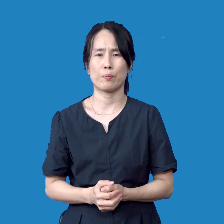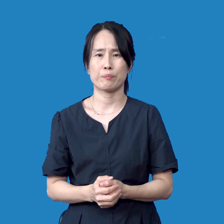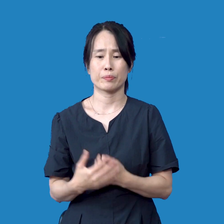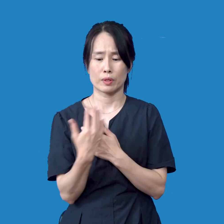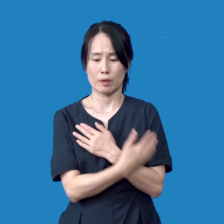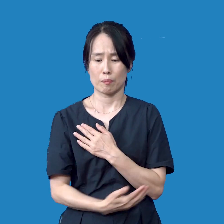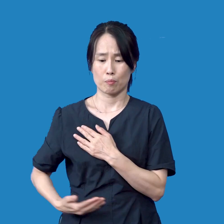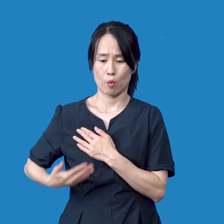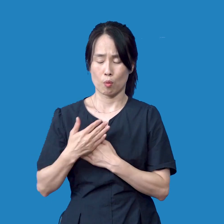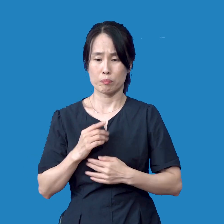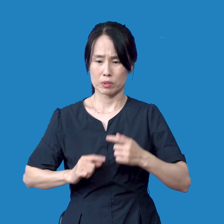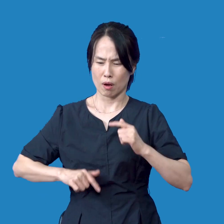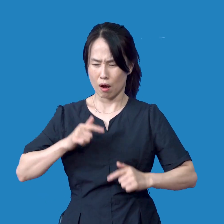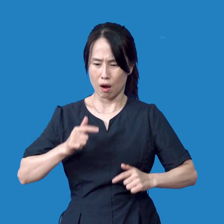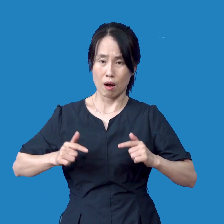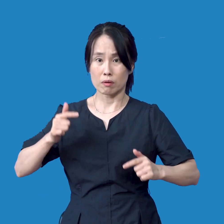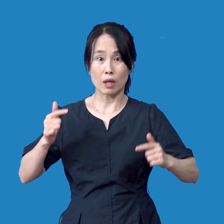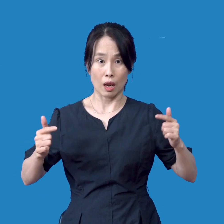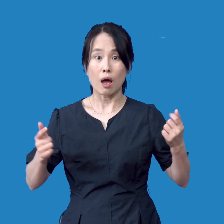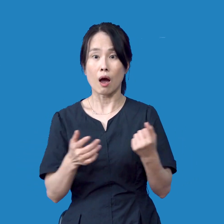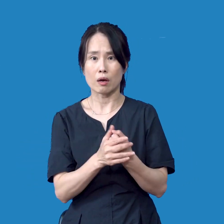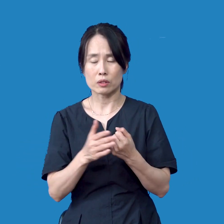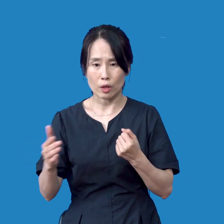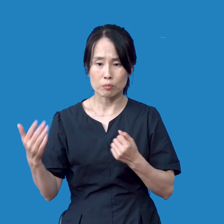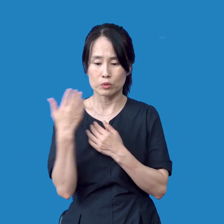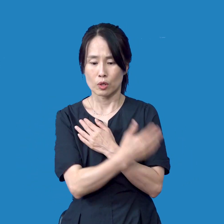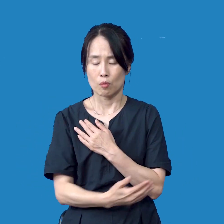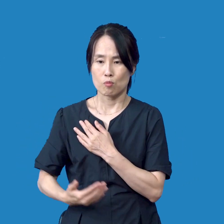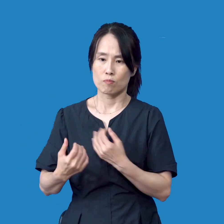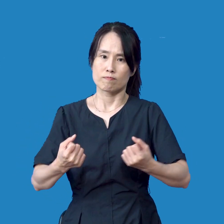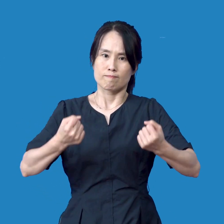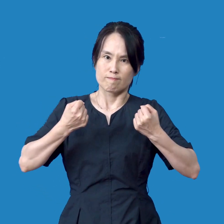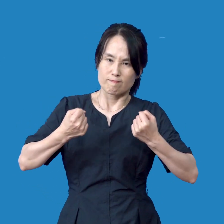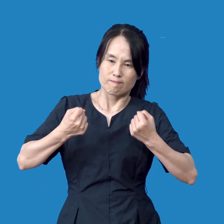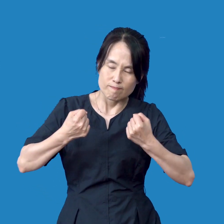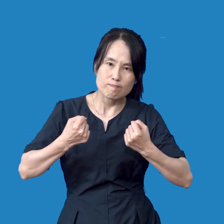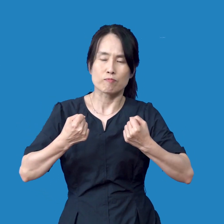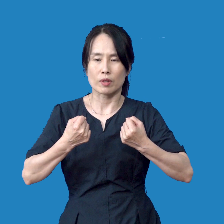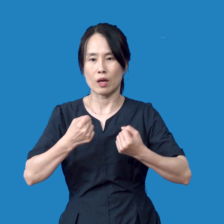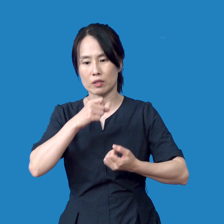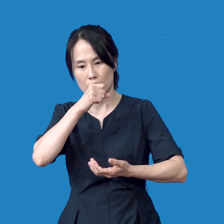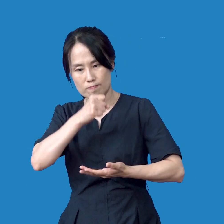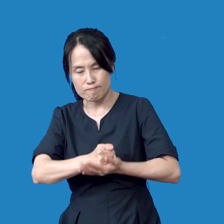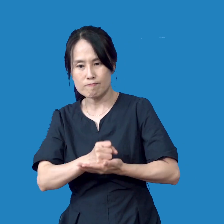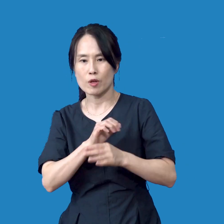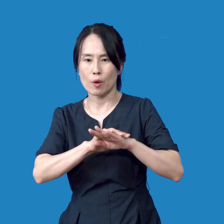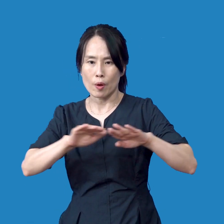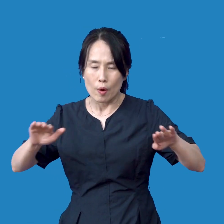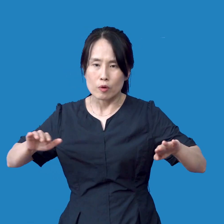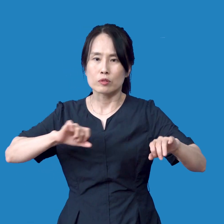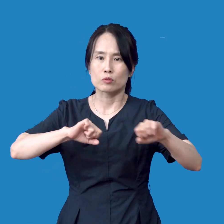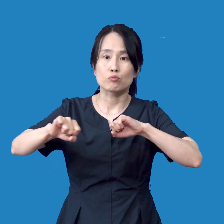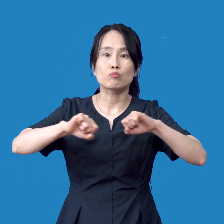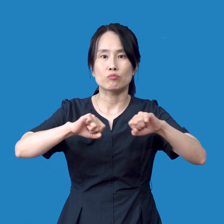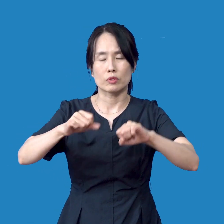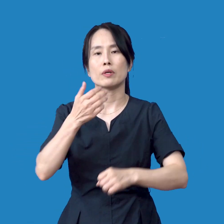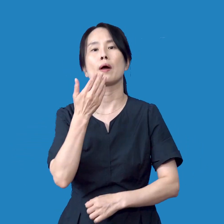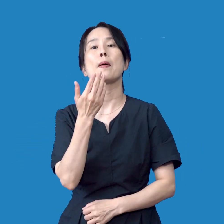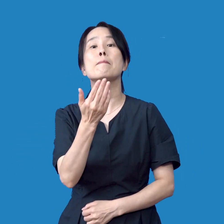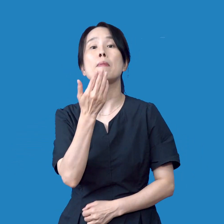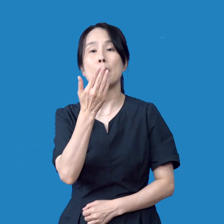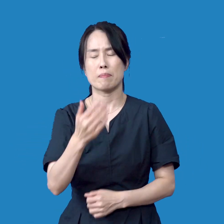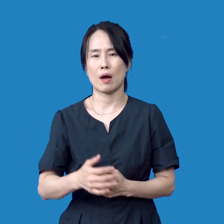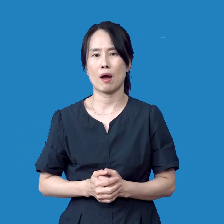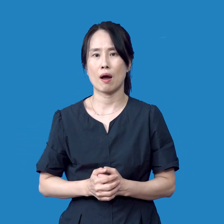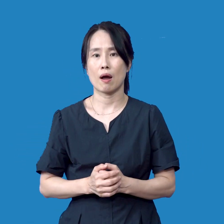몸의 기관들이 다 다르기 때문에 몸이 건강하게 또 밸런스 있게 그렇게 움직일 수 있기